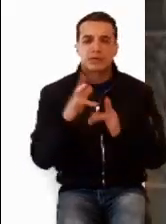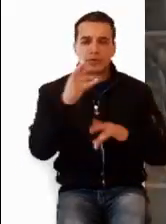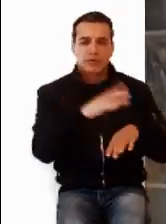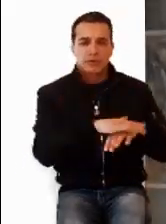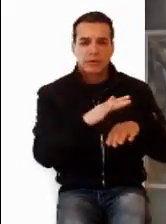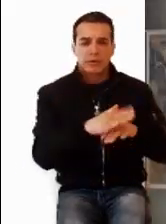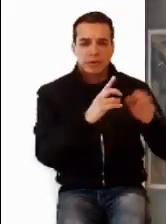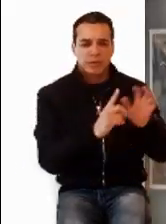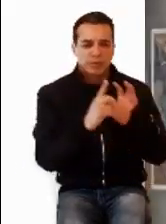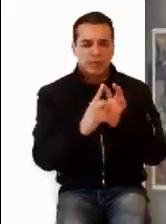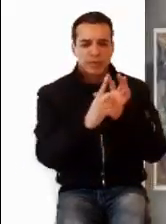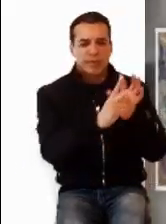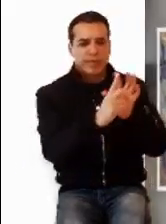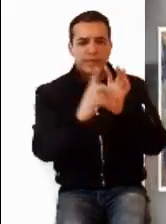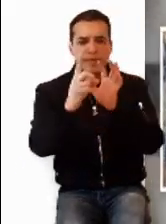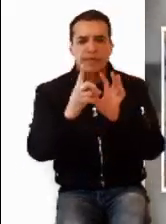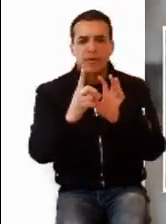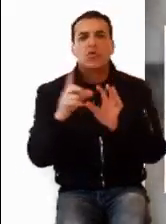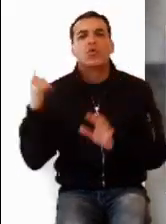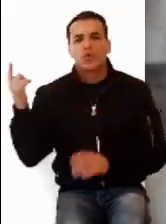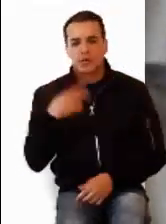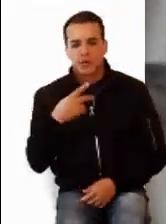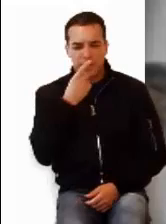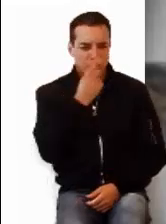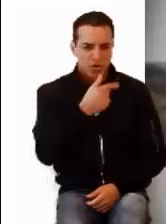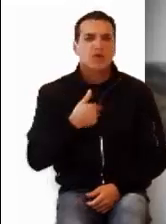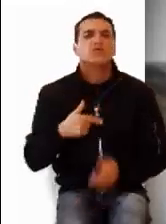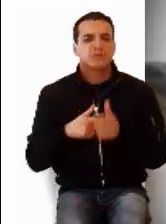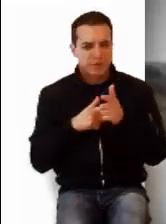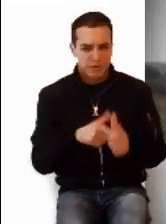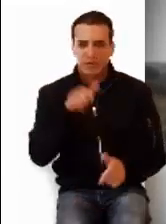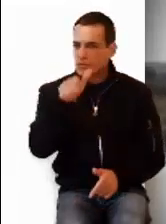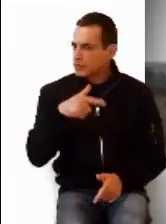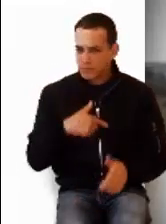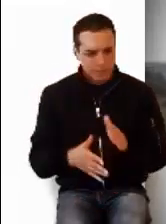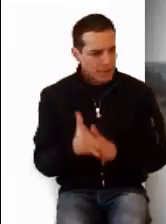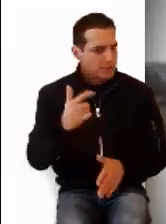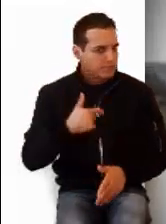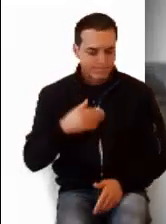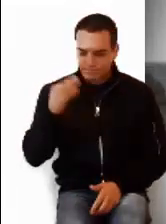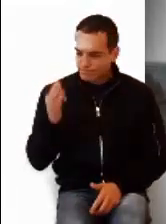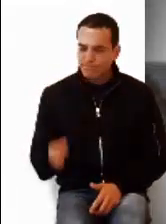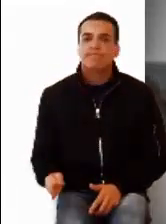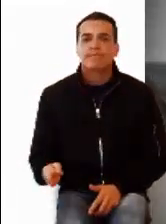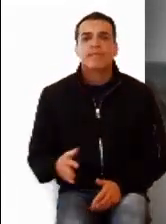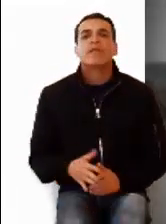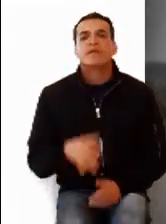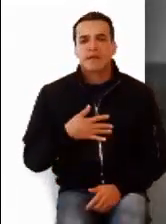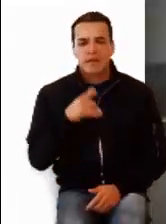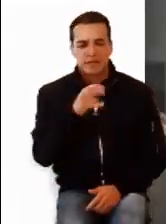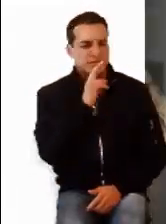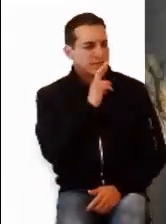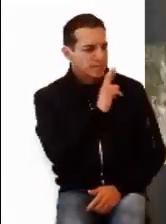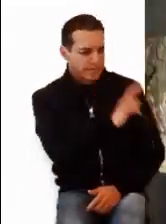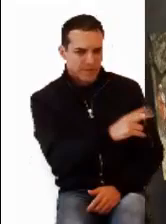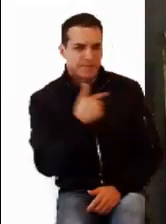alguien le dijo: "Te seguiré a donde quiera que vayas". Y Jesús le respondió: "Las zorras tienen madrigueras